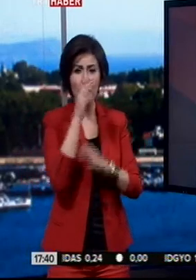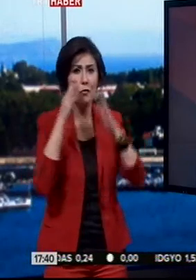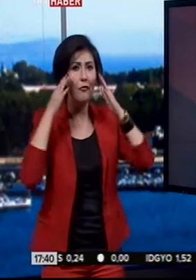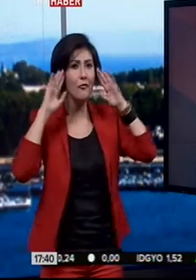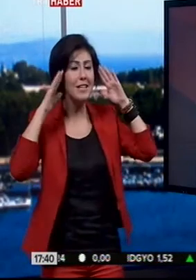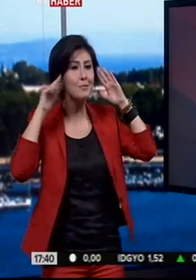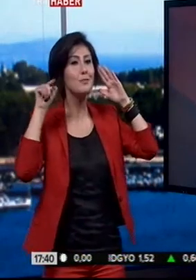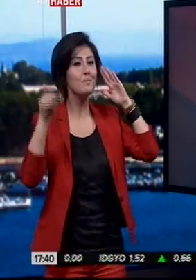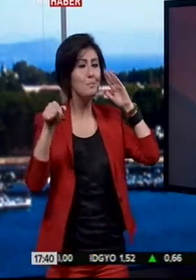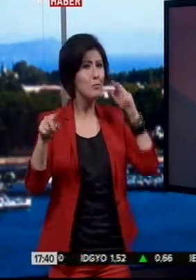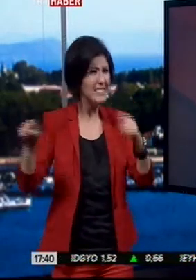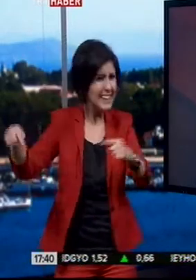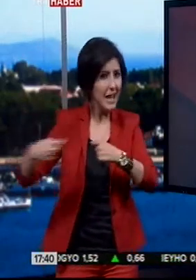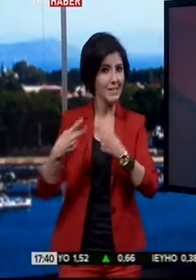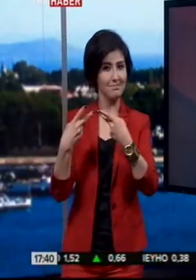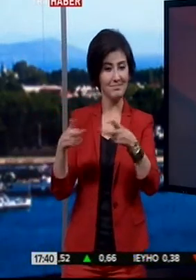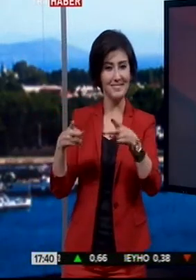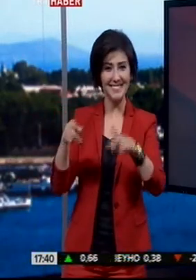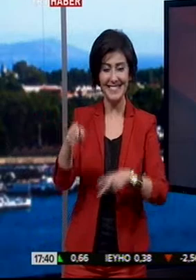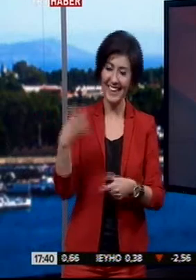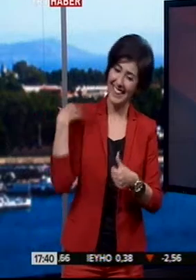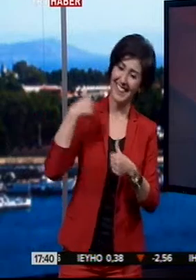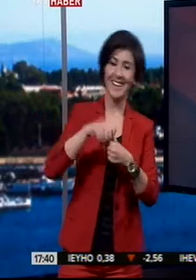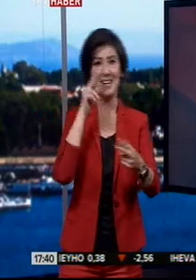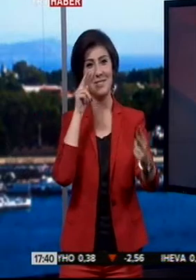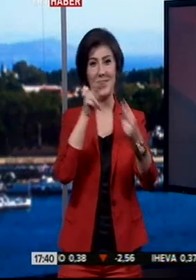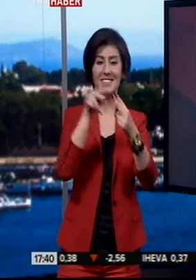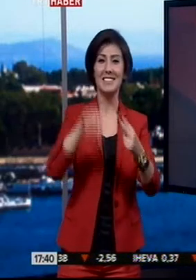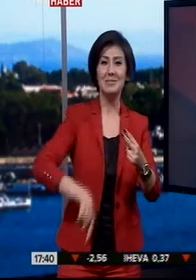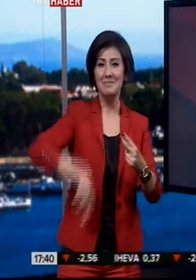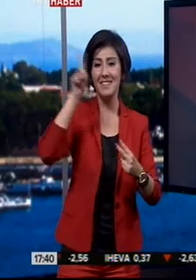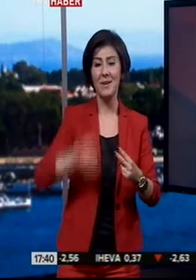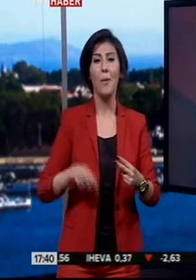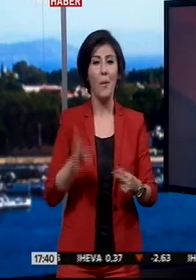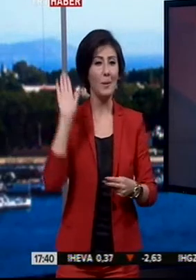Facebook adreslerinde. Buralardan da bizi takip edebilirsiniz. Tekrar görüşünceye dek şimdilik hoşça kalın.